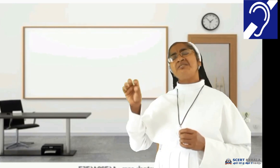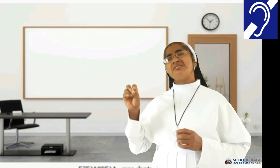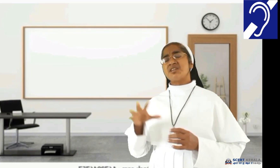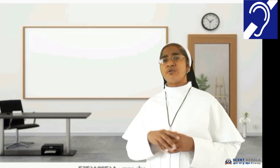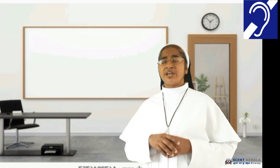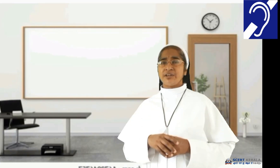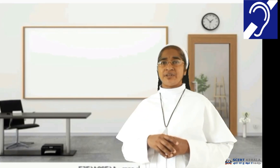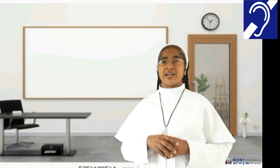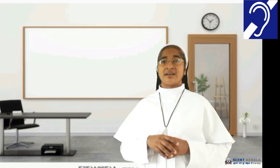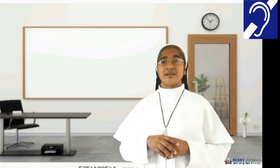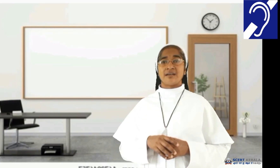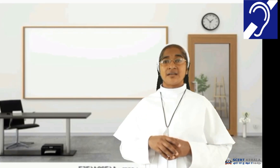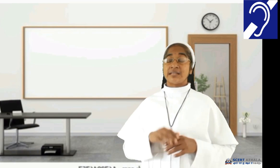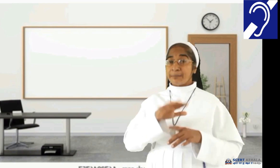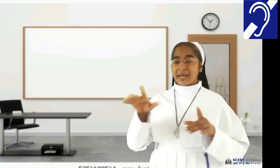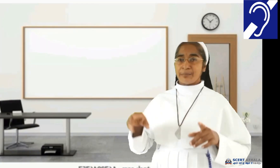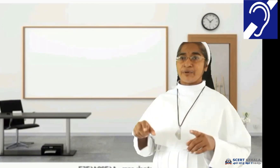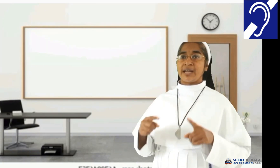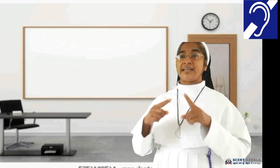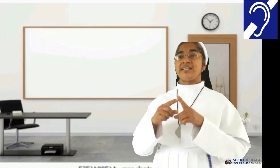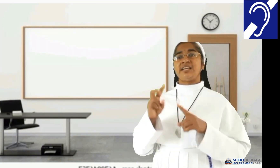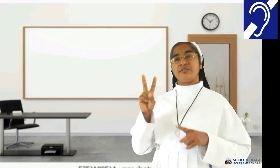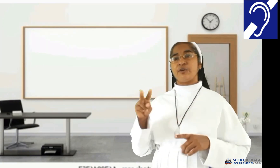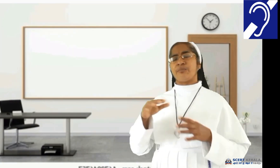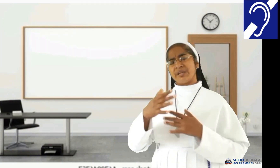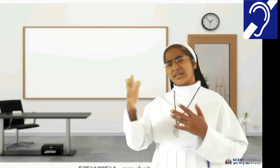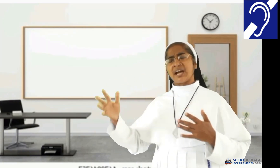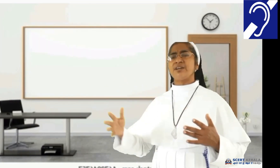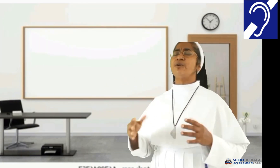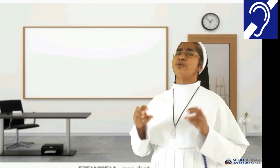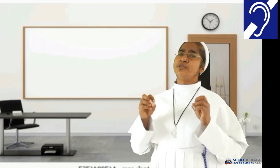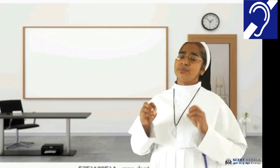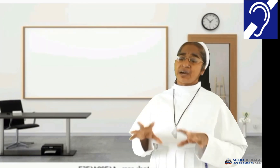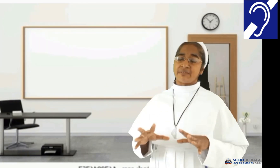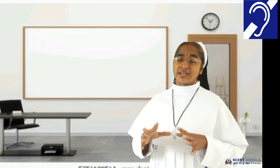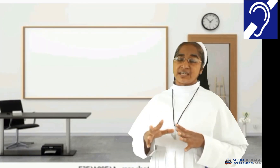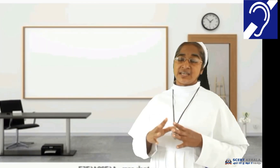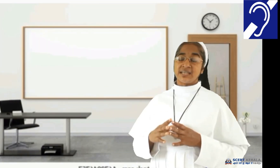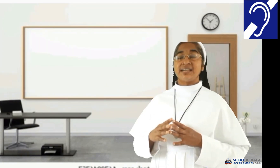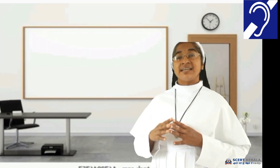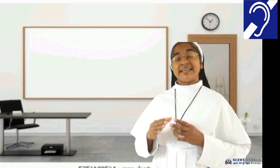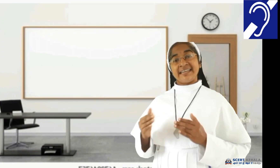യാതൊരു സൗകര്യവുമില്ല. നമ്മളെ പോലെ ടിവിയോ മറ്റു കാര്യങ്ങളോ ഒന്നും അവർക്ക്